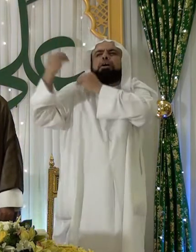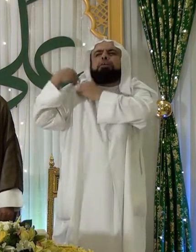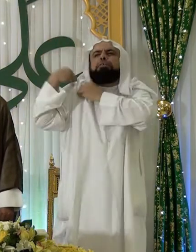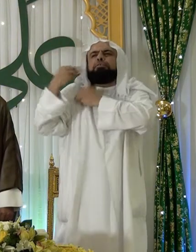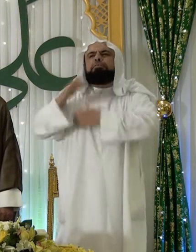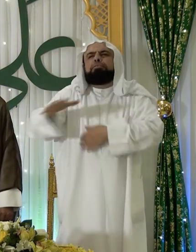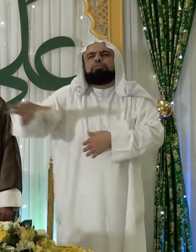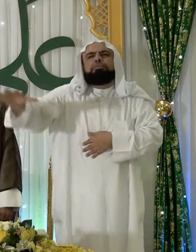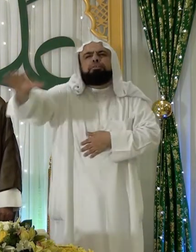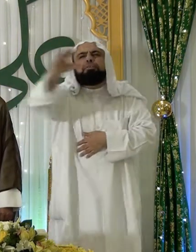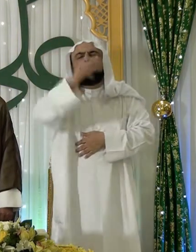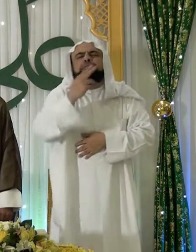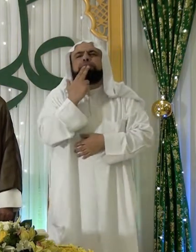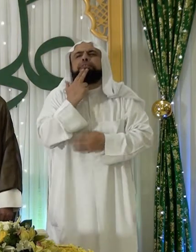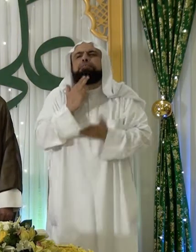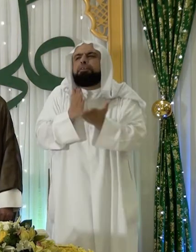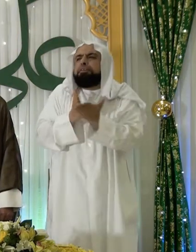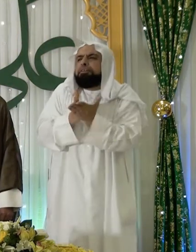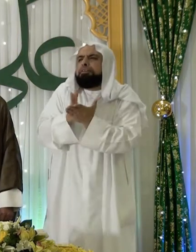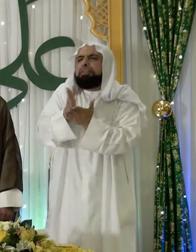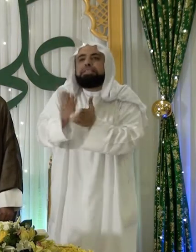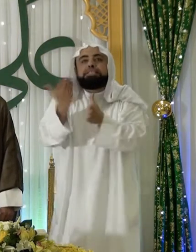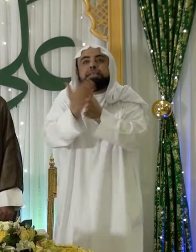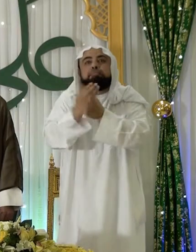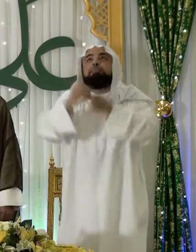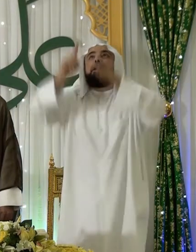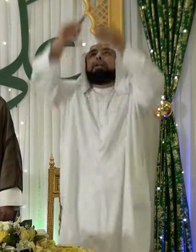ولأبناء الأمة الإسلامية جمعاء،